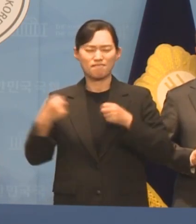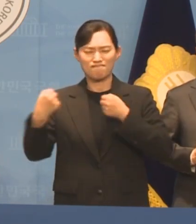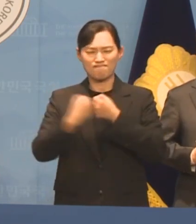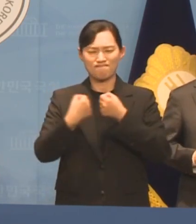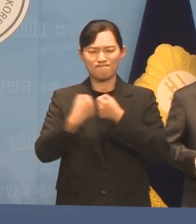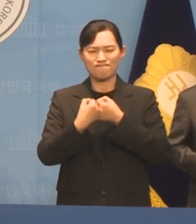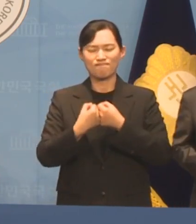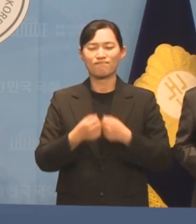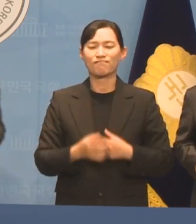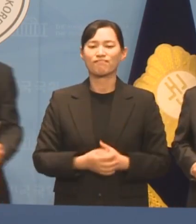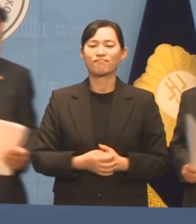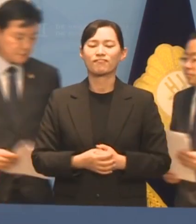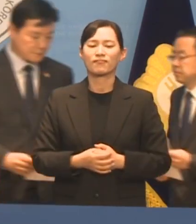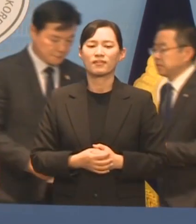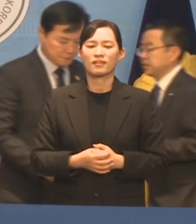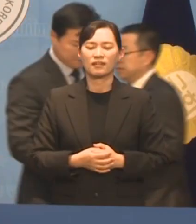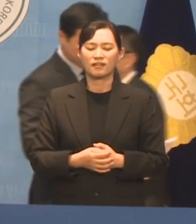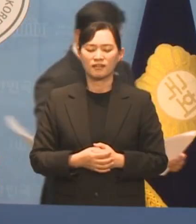싸우겠습니다.